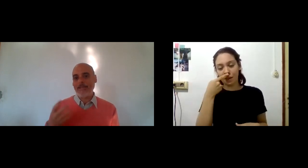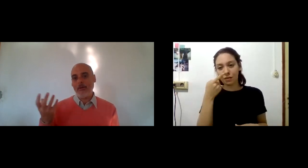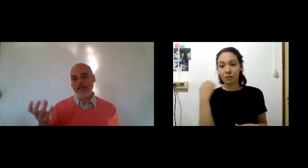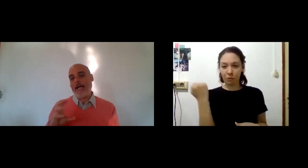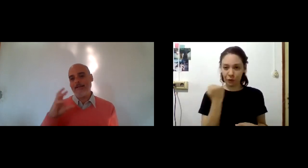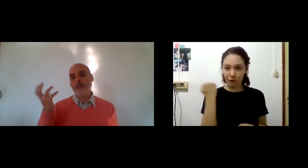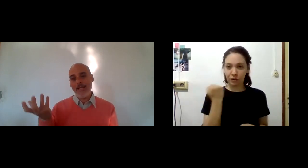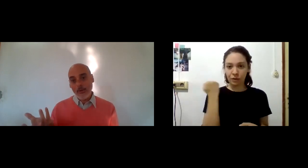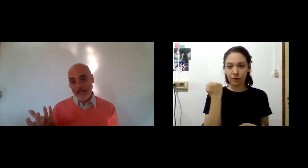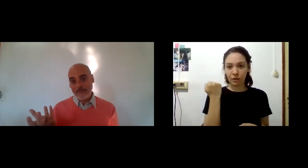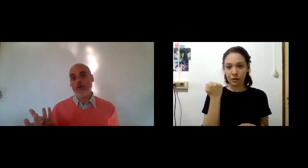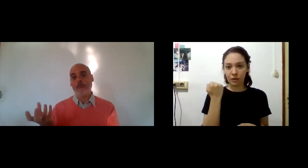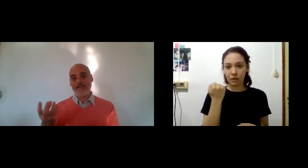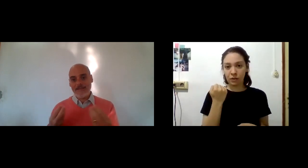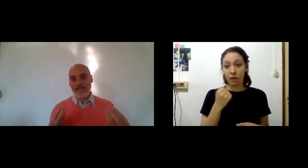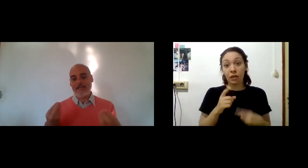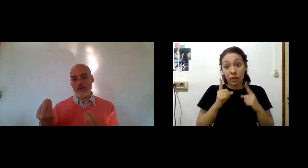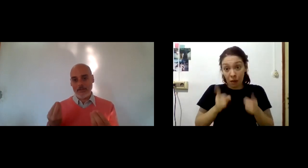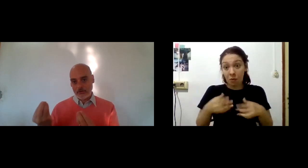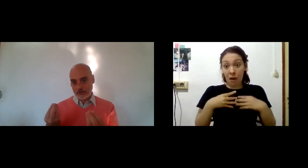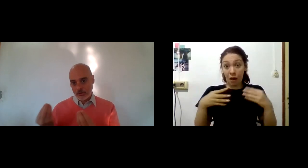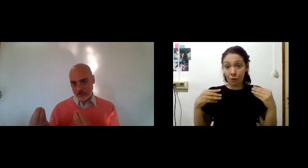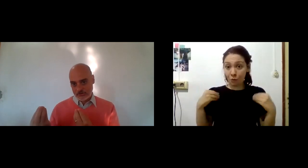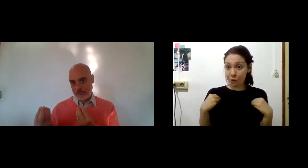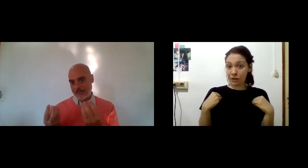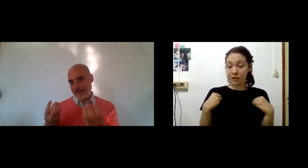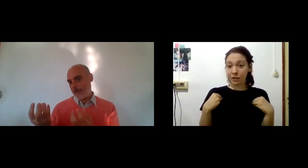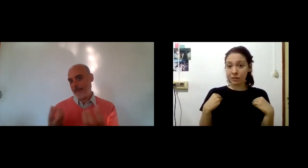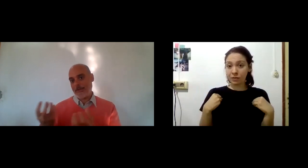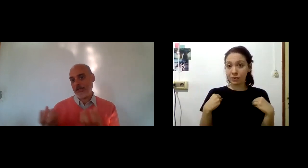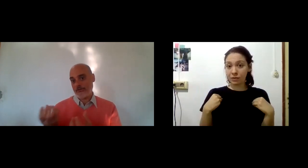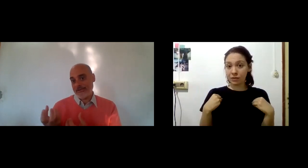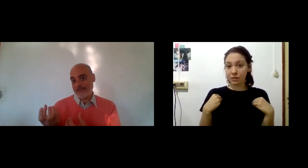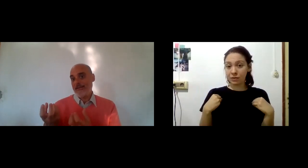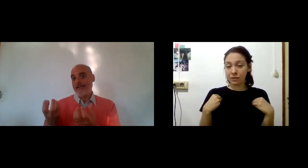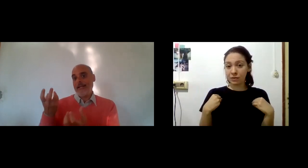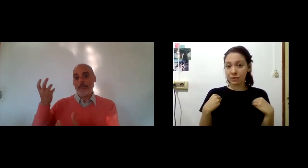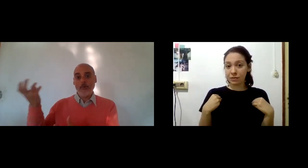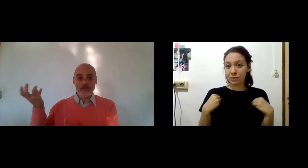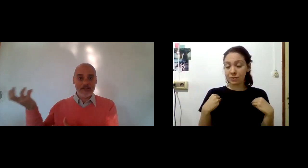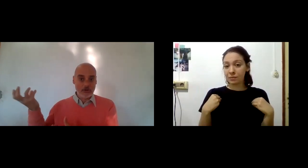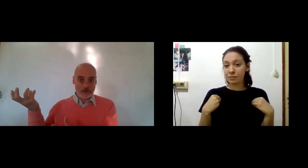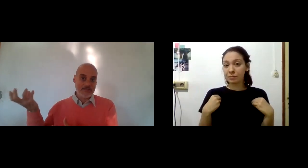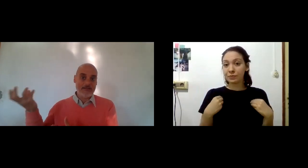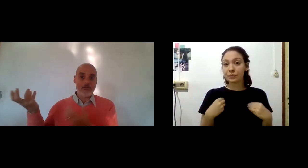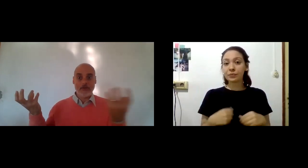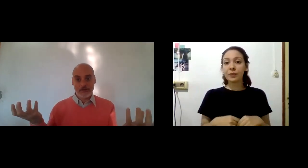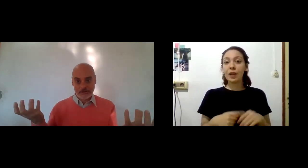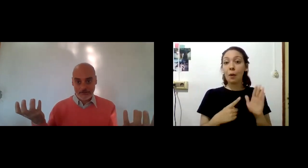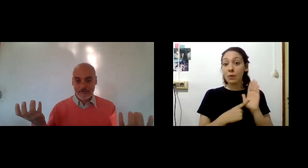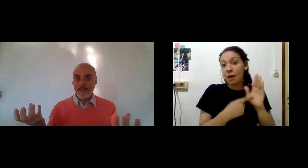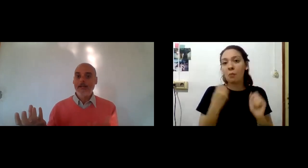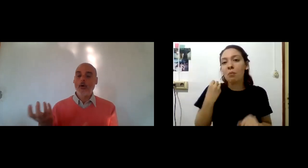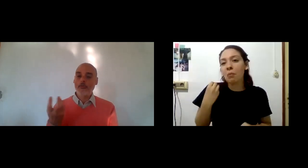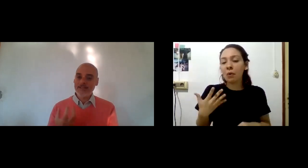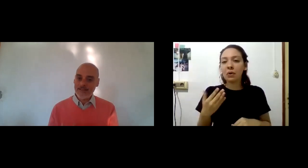Con la pandemia, y a su vez la escuela ofrecía en convenio con nosotros, o sea, porque eran las mismas horas docentes, eran los mismos docentes sordos que estaban en un lado y en